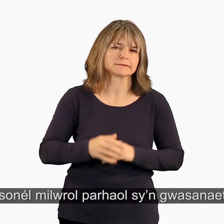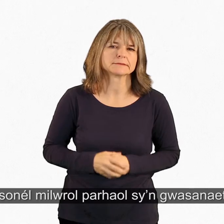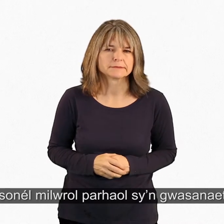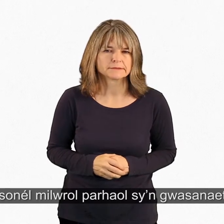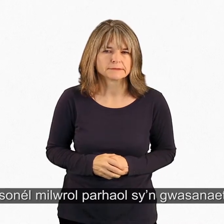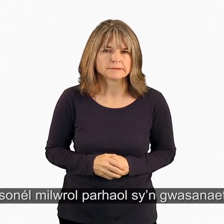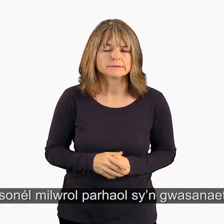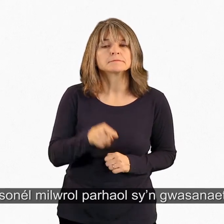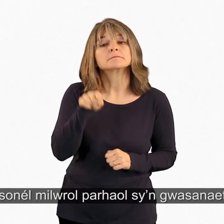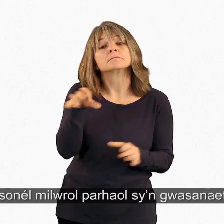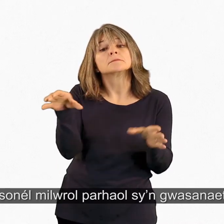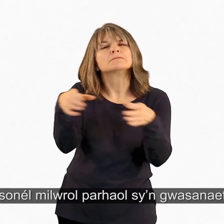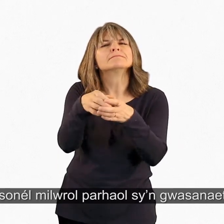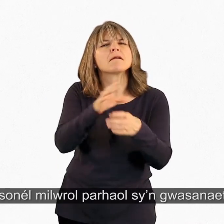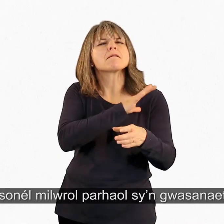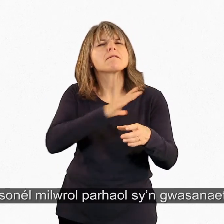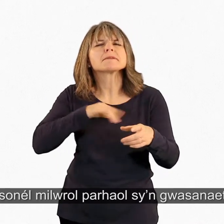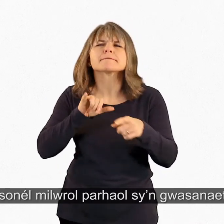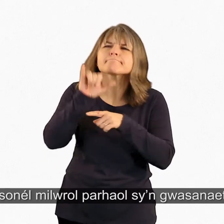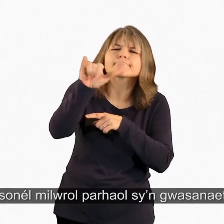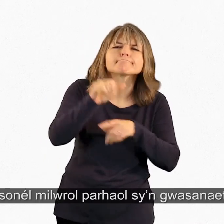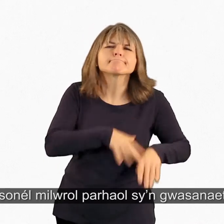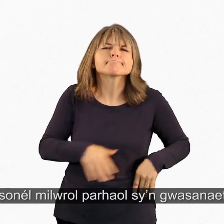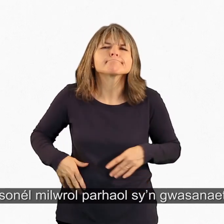Personel mylwrol parhaol sy'n gwasanaethu